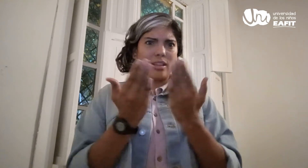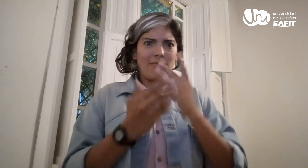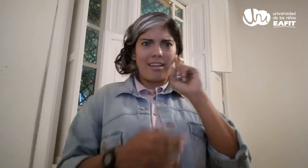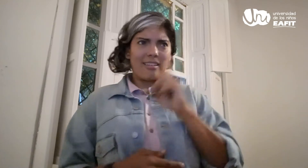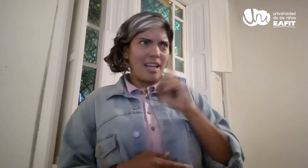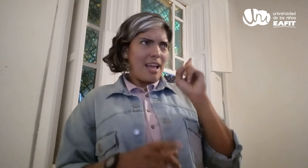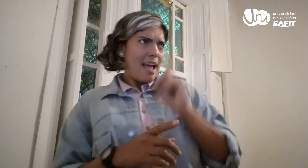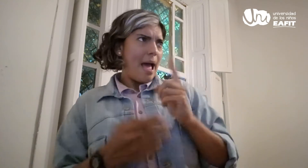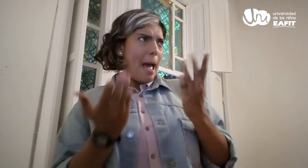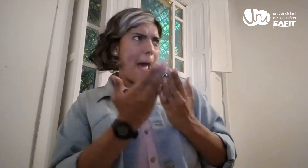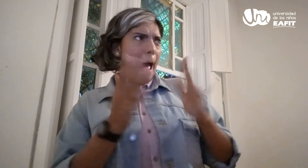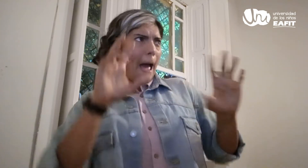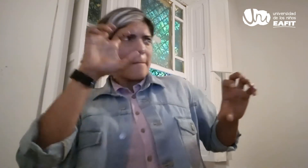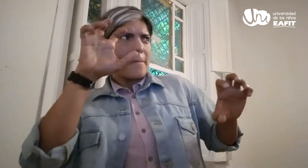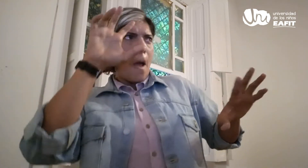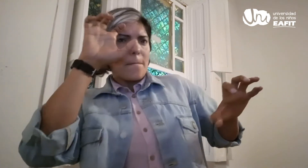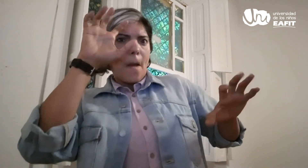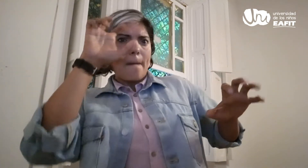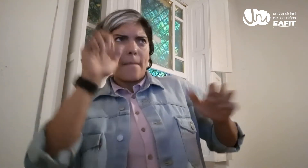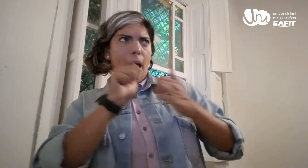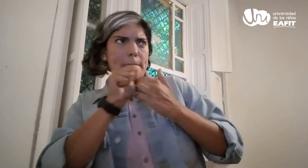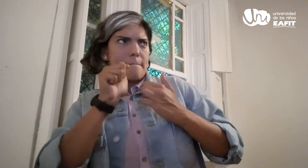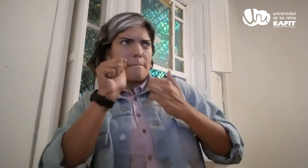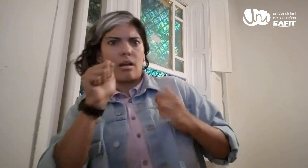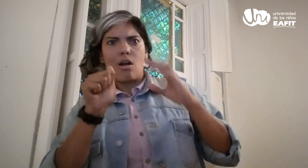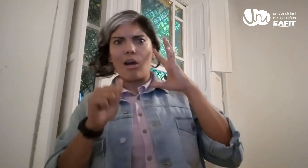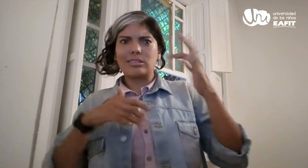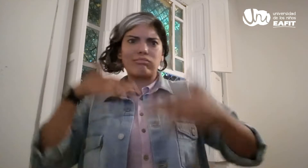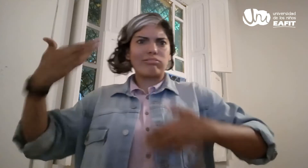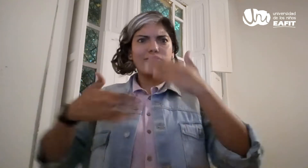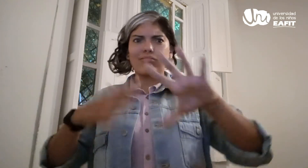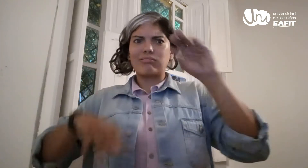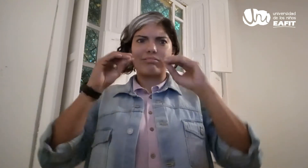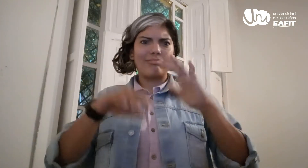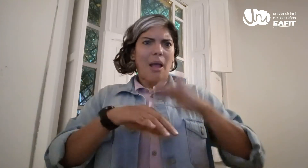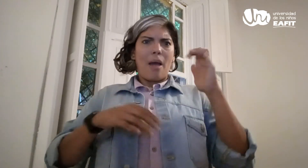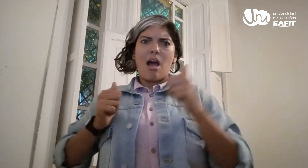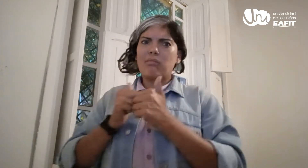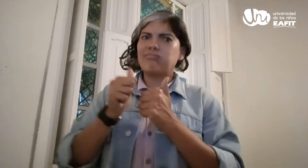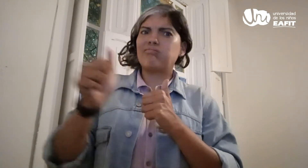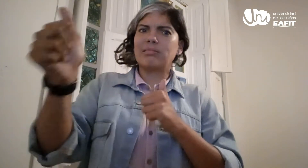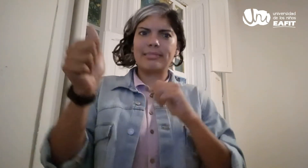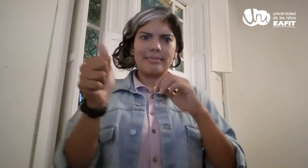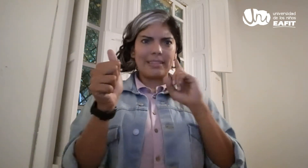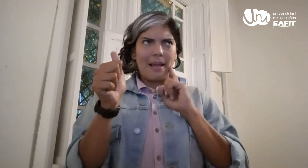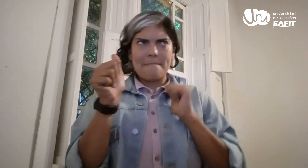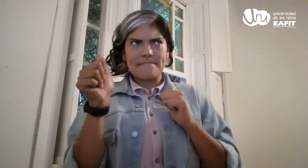inician tarde, en el mes de marzo, cuando ya ha iniciado el periodo escolar. Luego, a mitad del año, algunos contratos pausan y los estudiantes